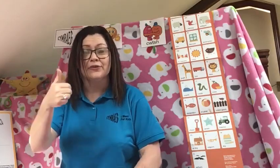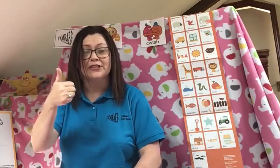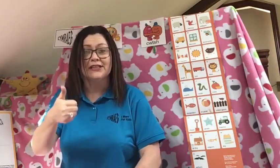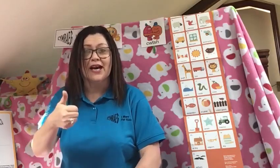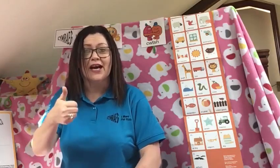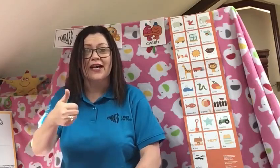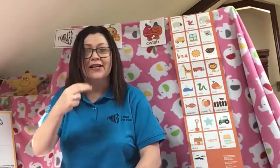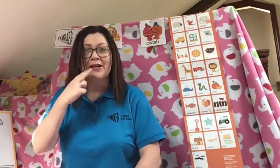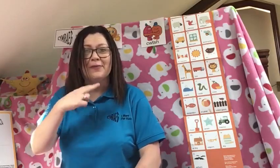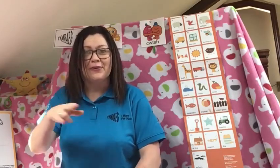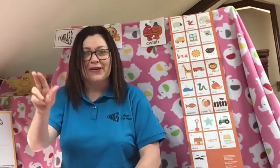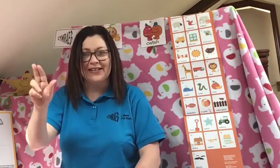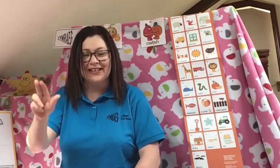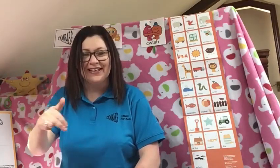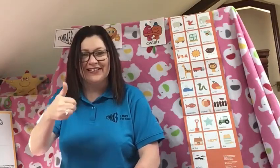prynhawn da.